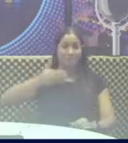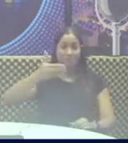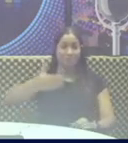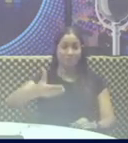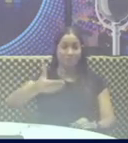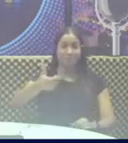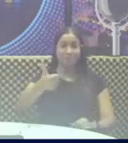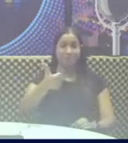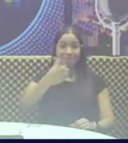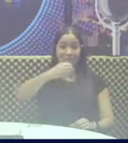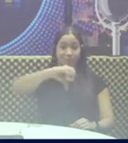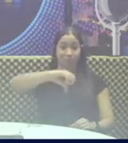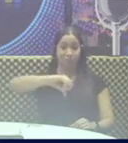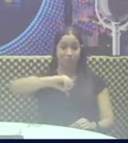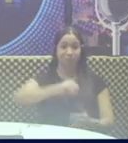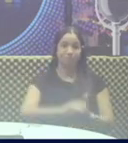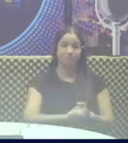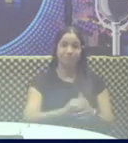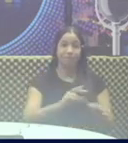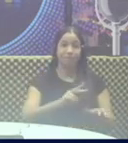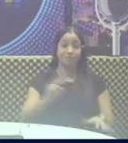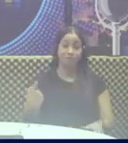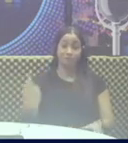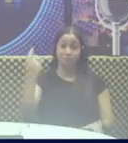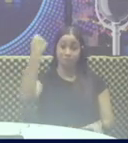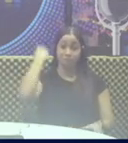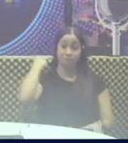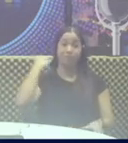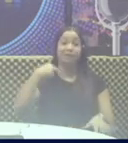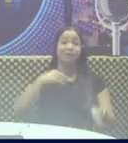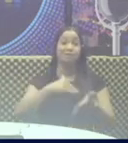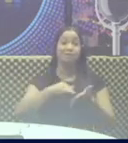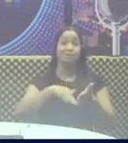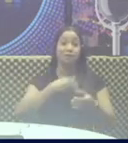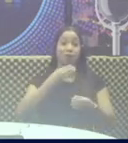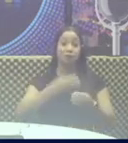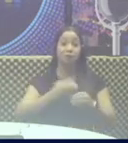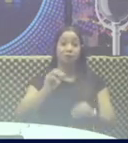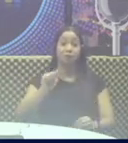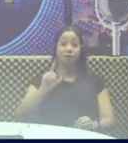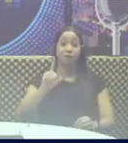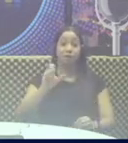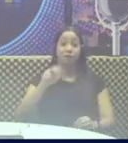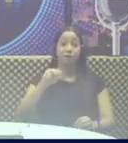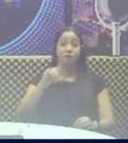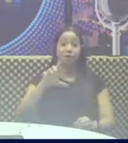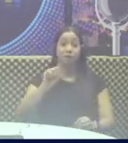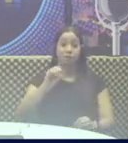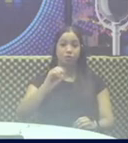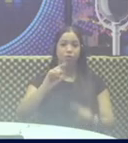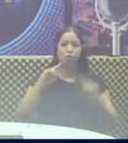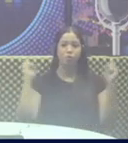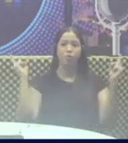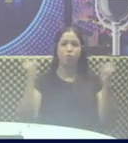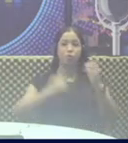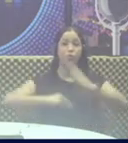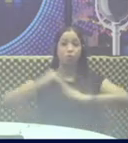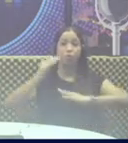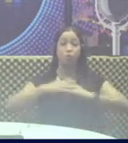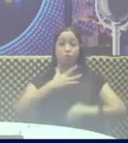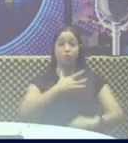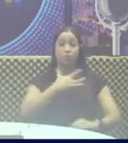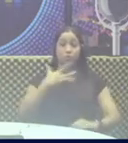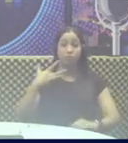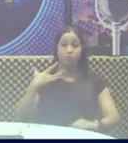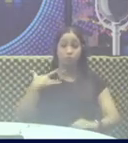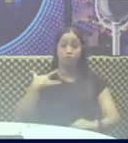dia 19. Na última semana, o secretário municipal de saúde, Adenilson Lima, reuniu todos os profissionais do Programa Municipal